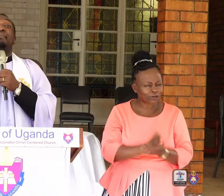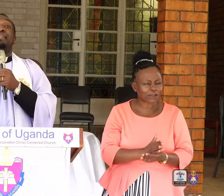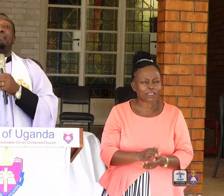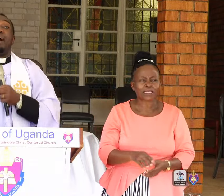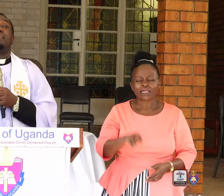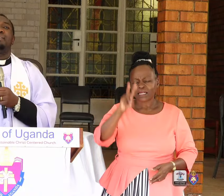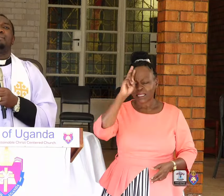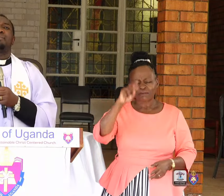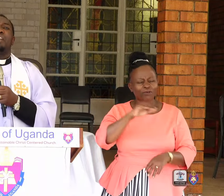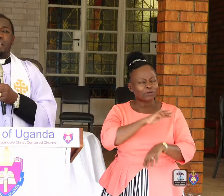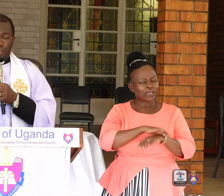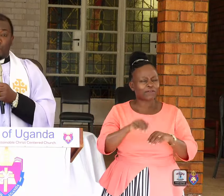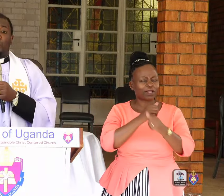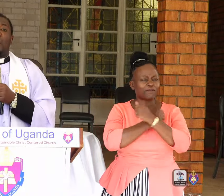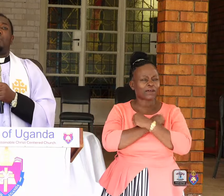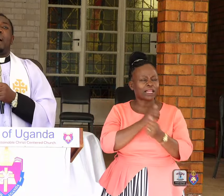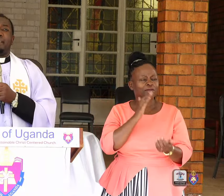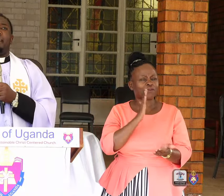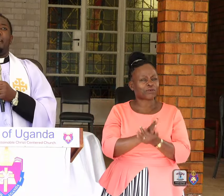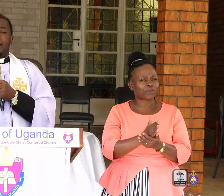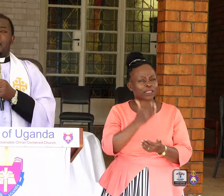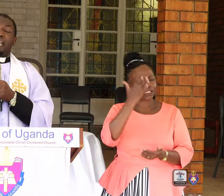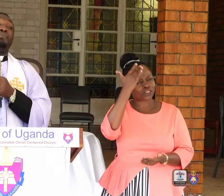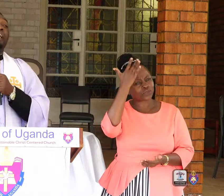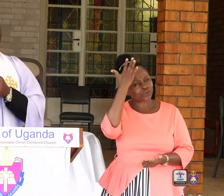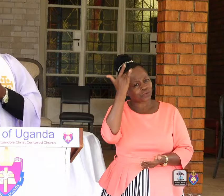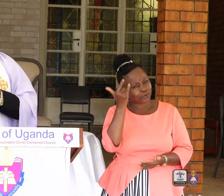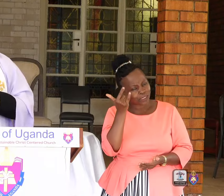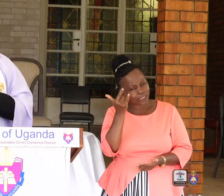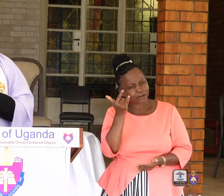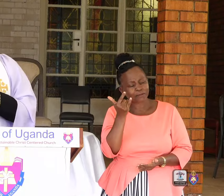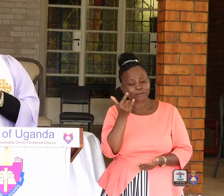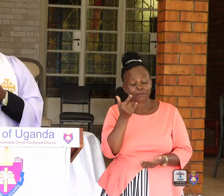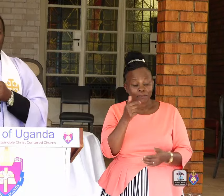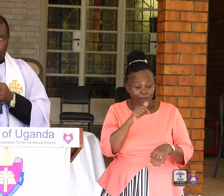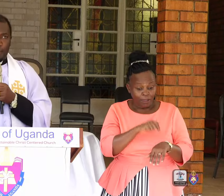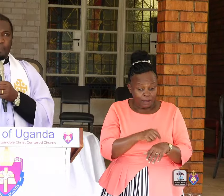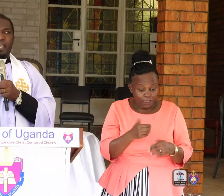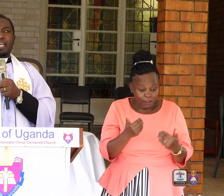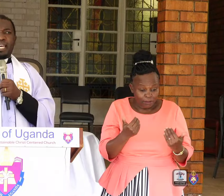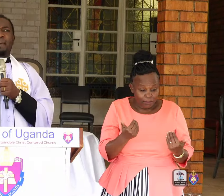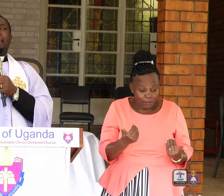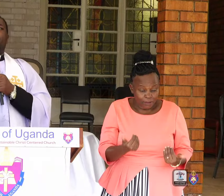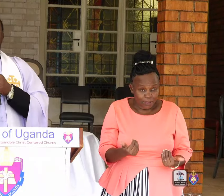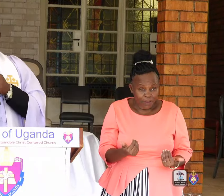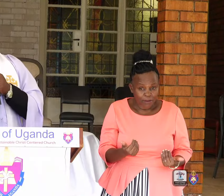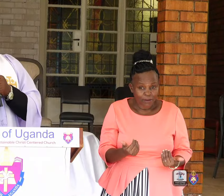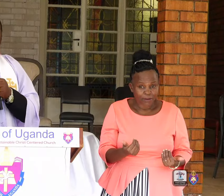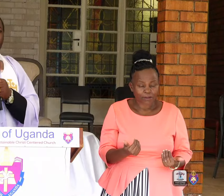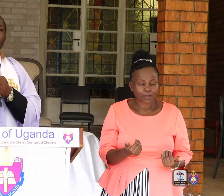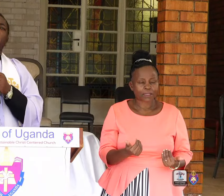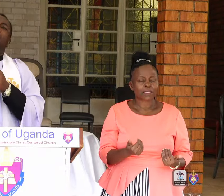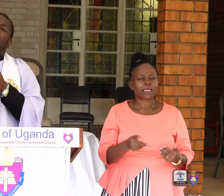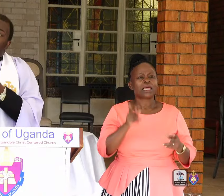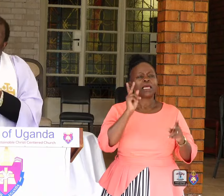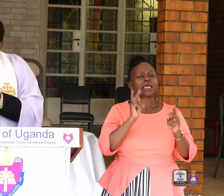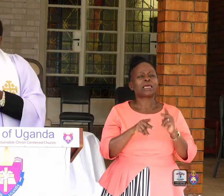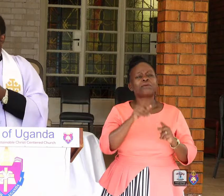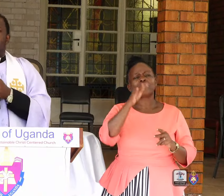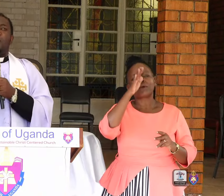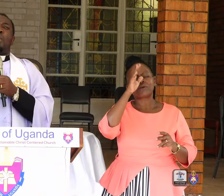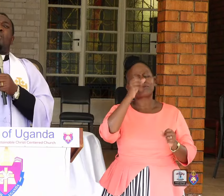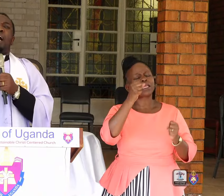taliyagala mazima y'ensonga lwaki ne mulembe ogufaanaganako bwe guti ebintu eby'obulimba bingi